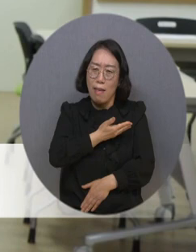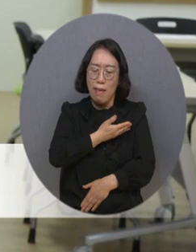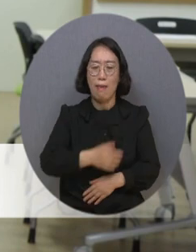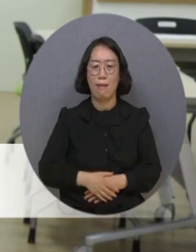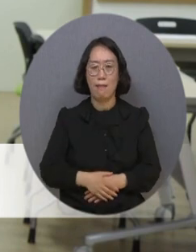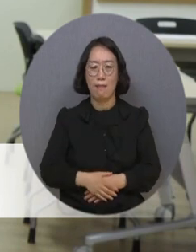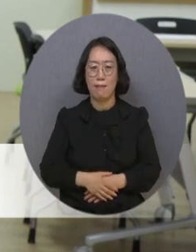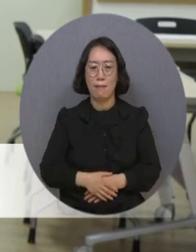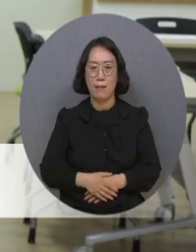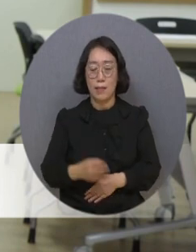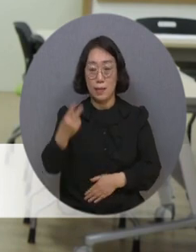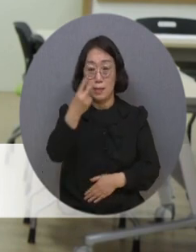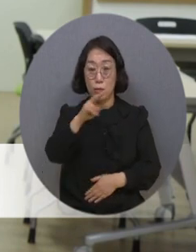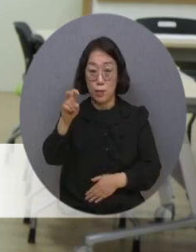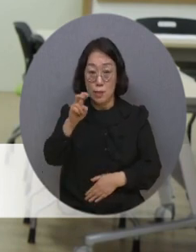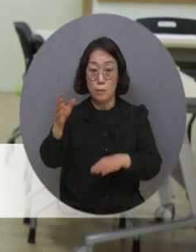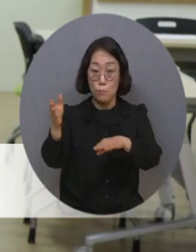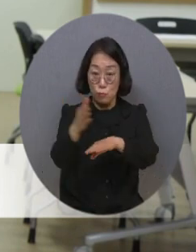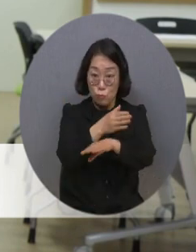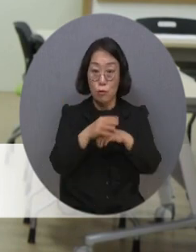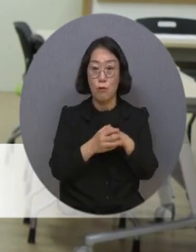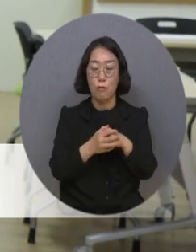그래서 저희들이 2020년부터